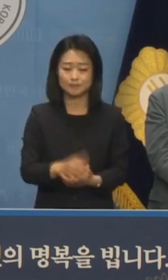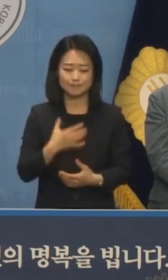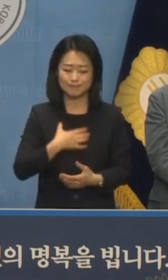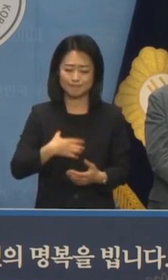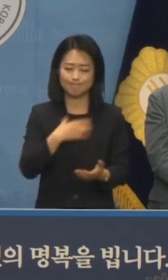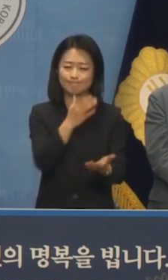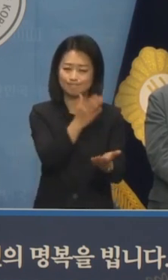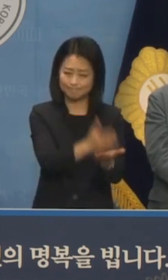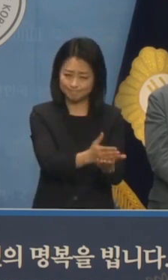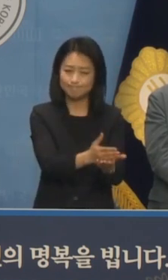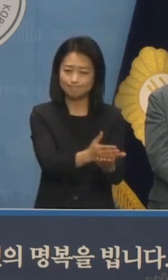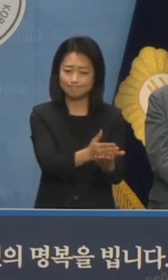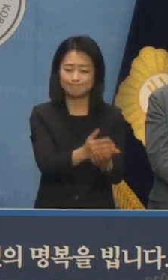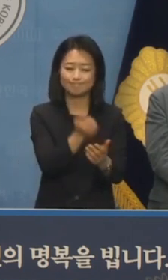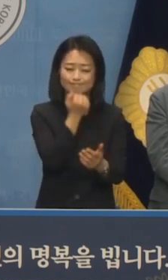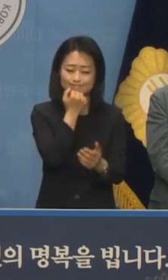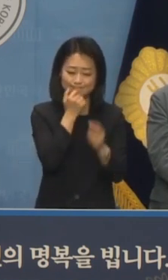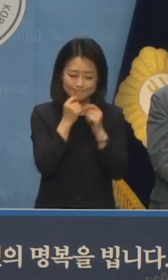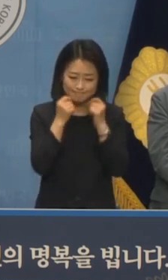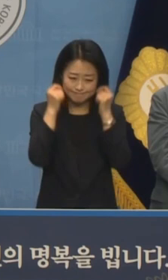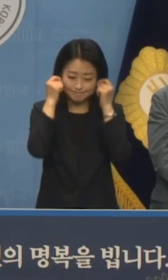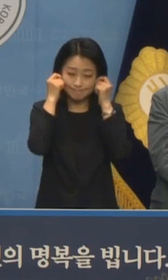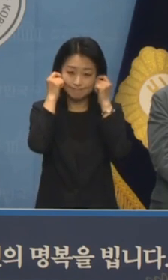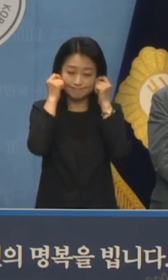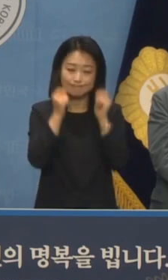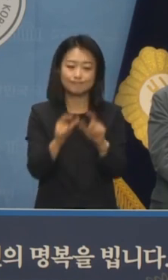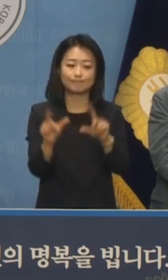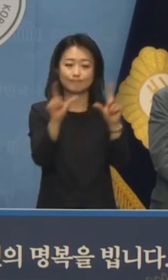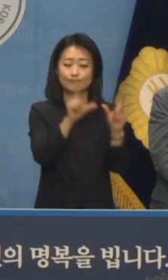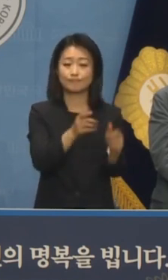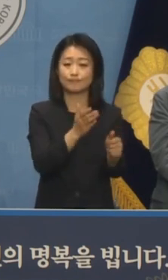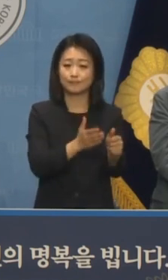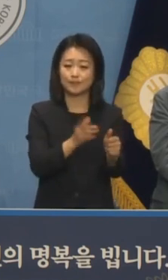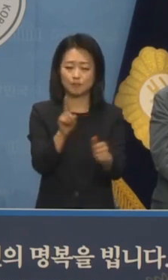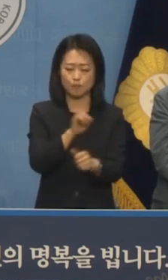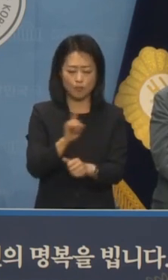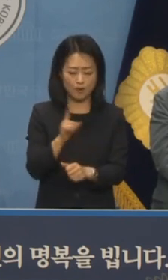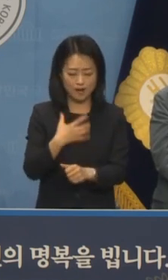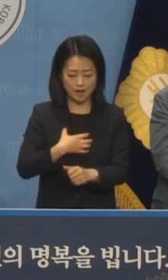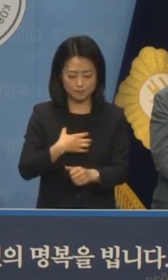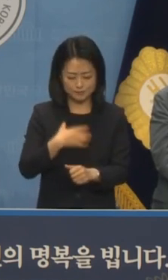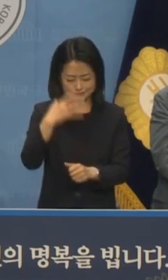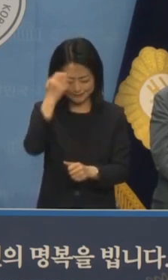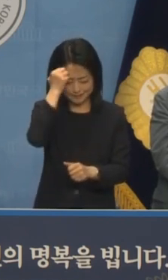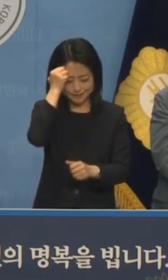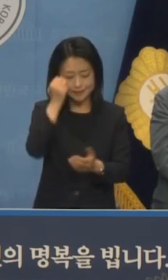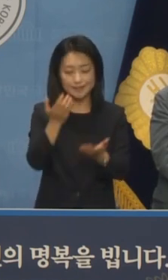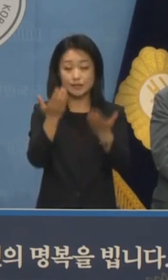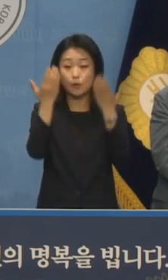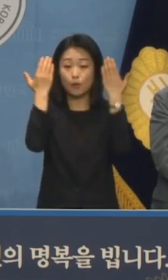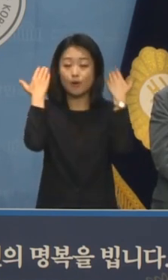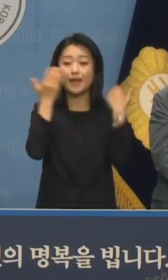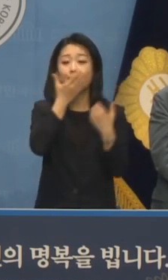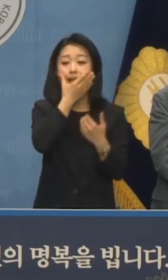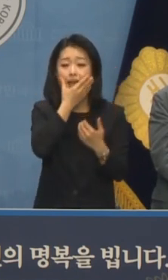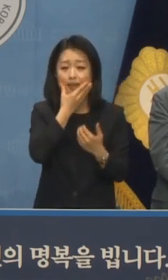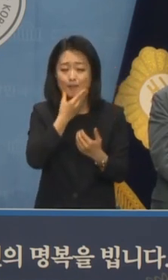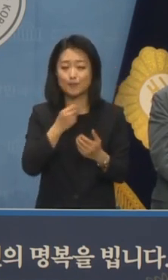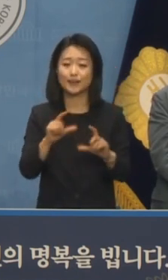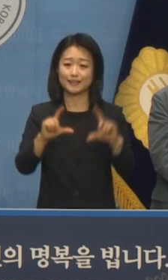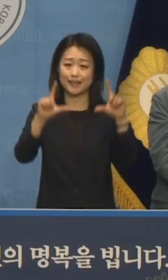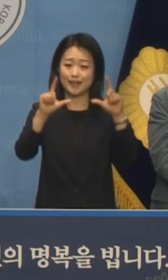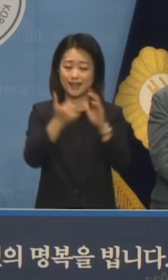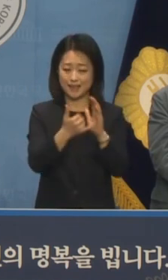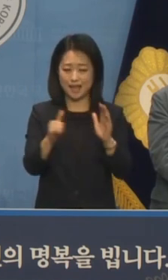걱정 없이 웃으며 지냈으면 좋겠습니다. 모든 아픈 기억은 잊고 행복했던 날들, 가족들과